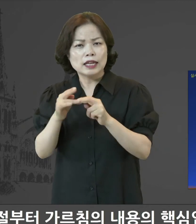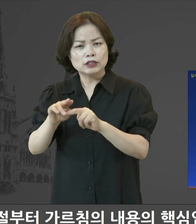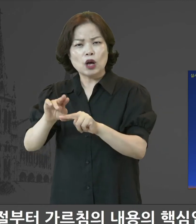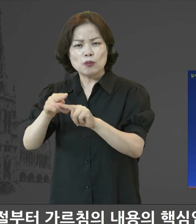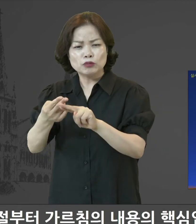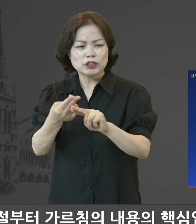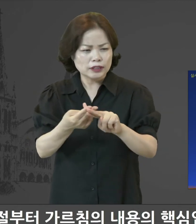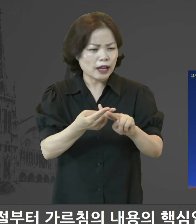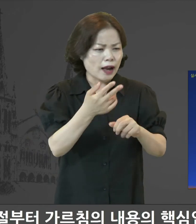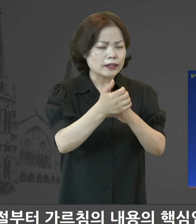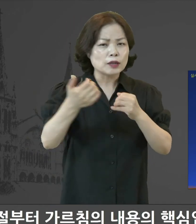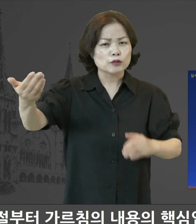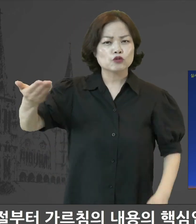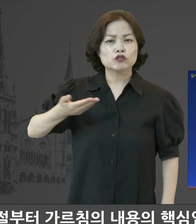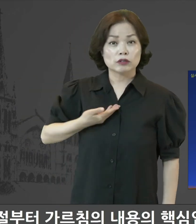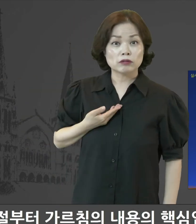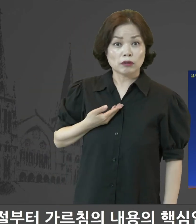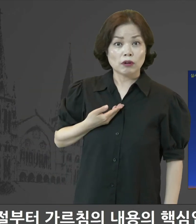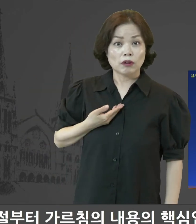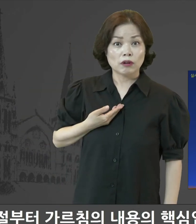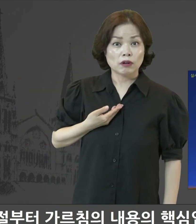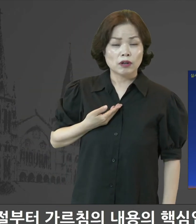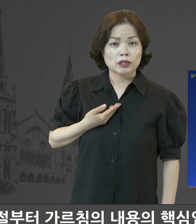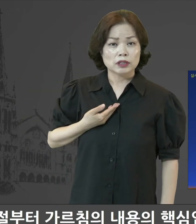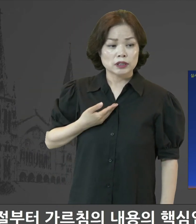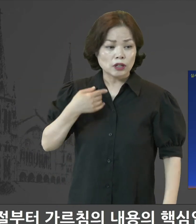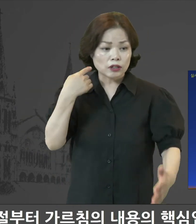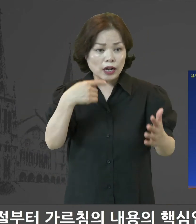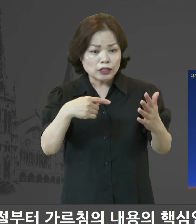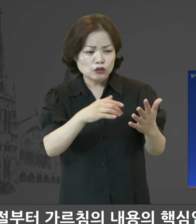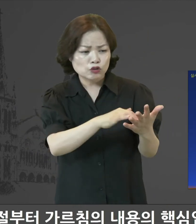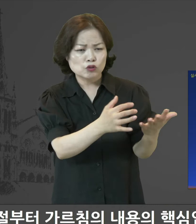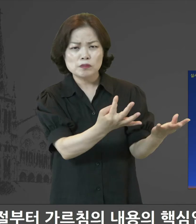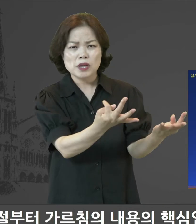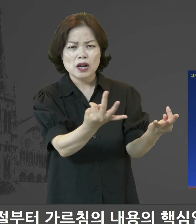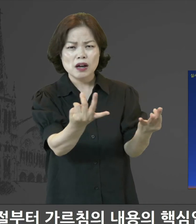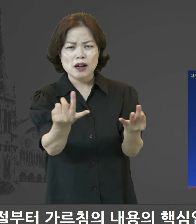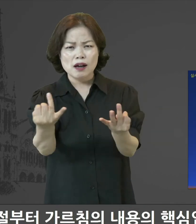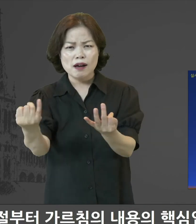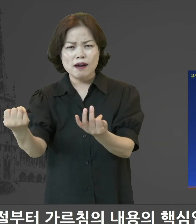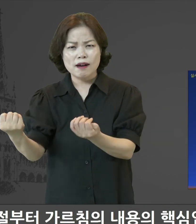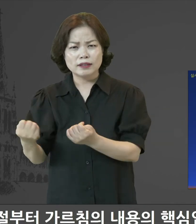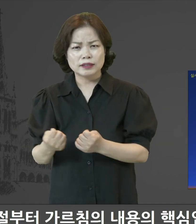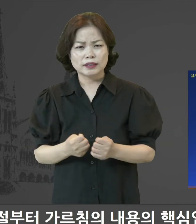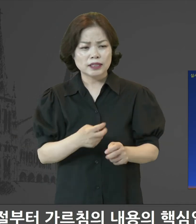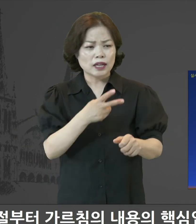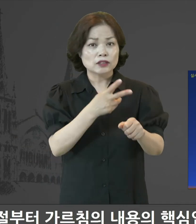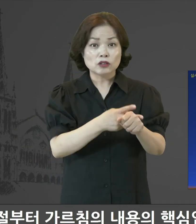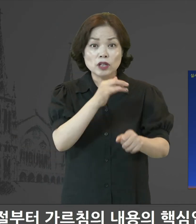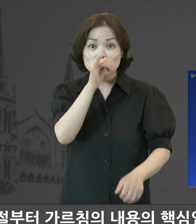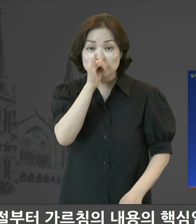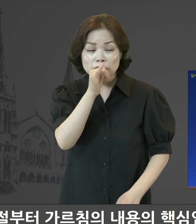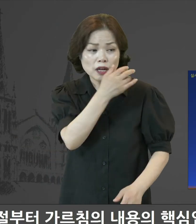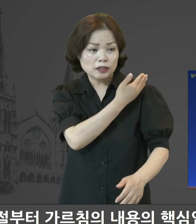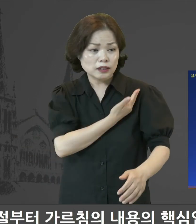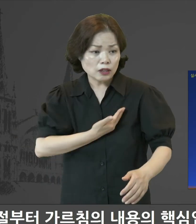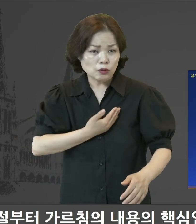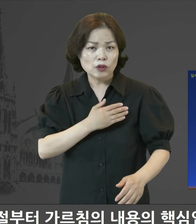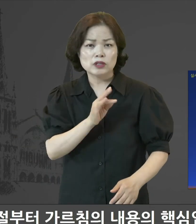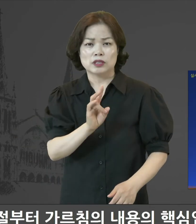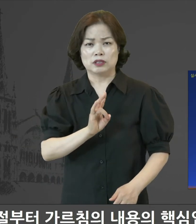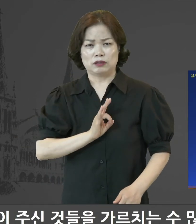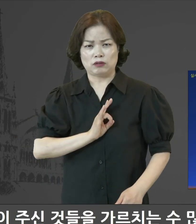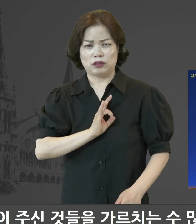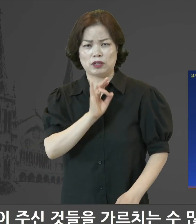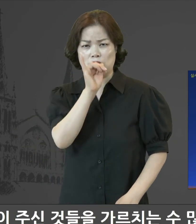그거 하나님이 주신 것이다. 이것을 가르치는 수많은 선생님들이 있다. 사도가 있고 선지자가